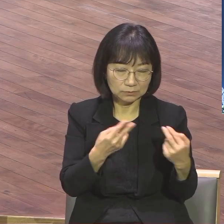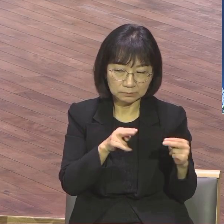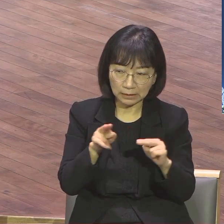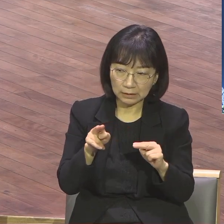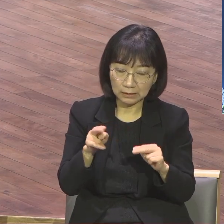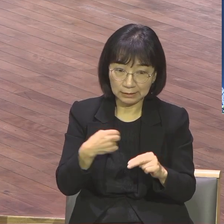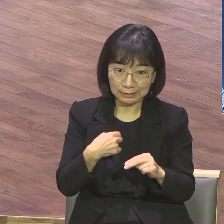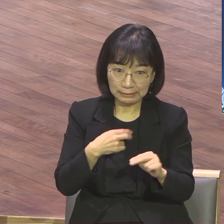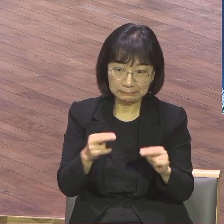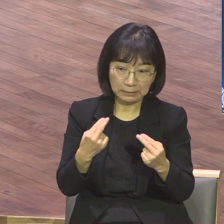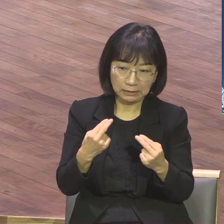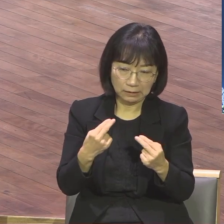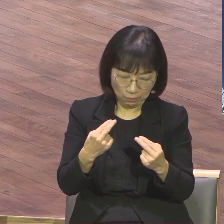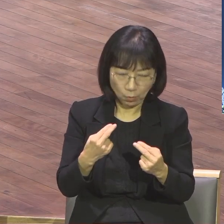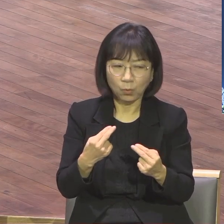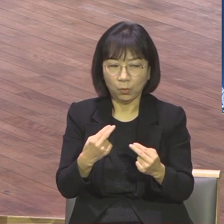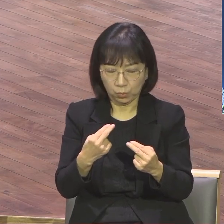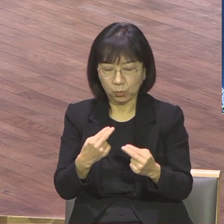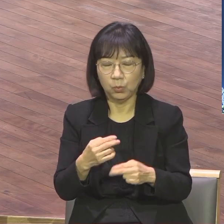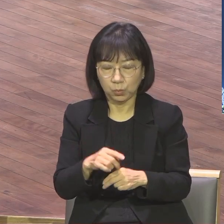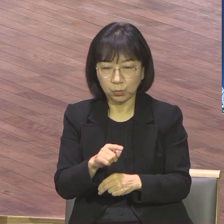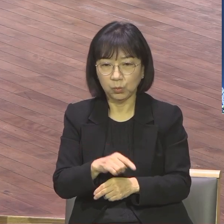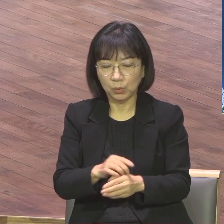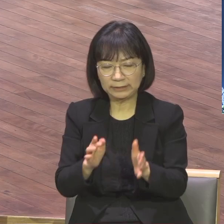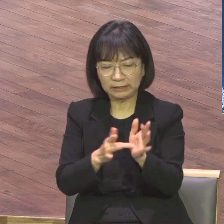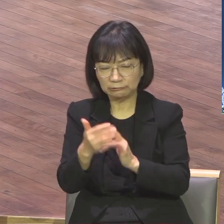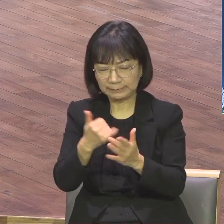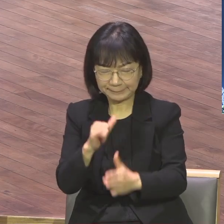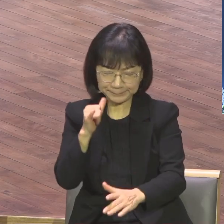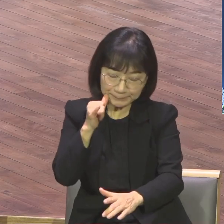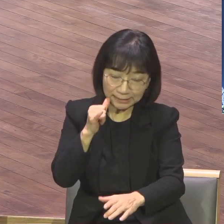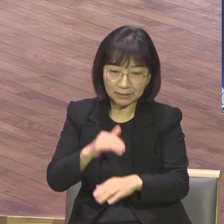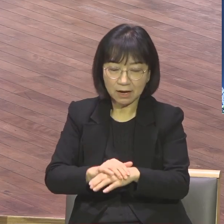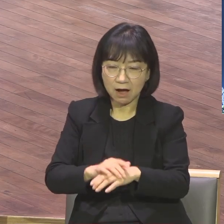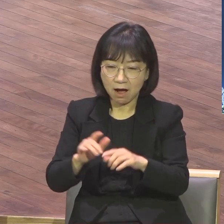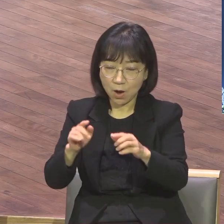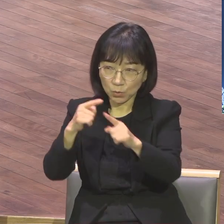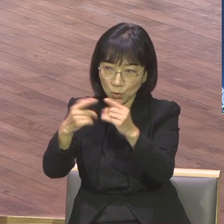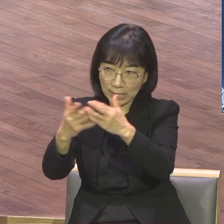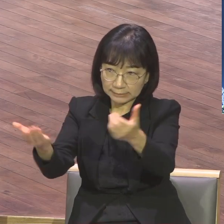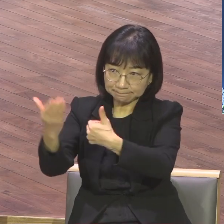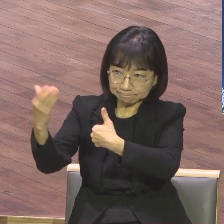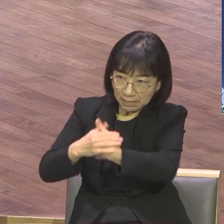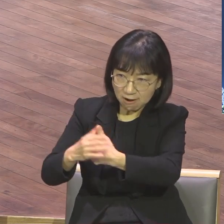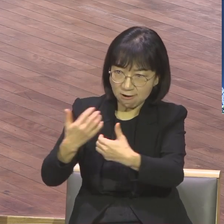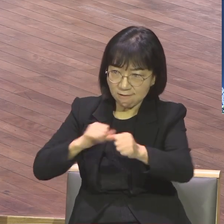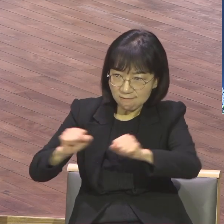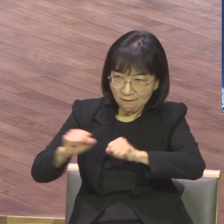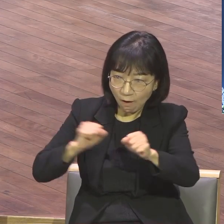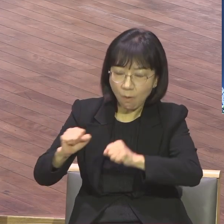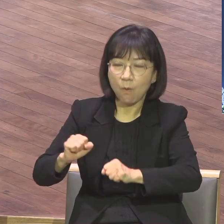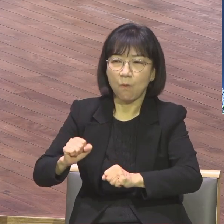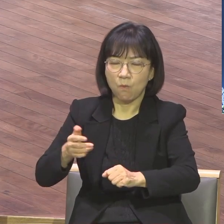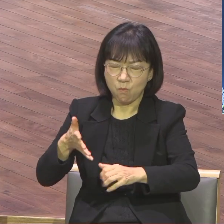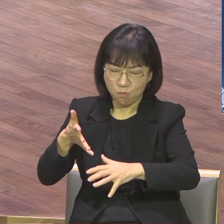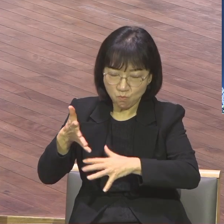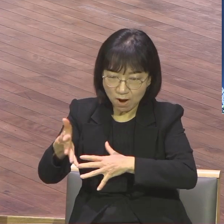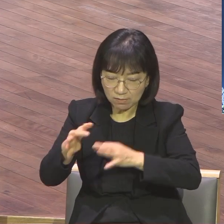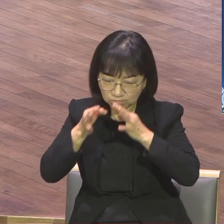가족들까지 이 사람은 어떻게 하든지 그 맡은 직분을 위해서 몸부림을 치고